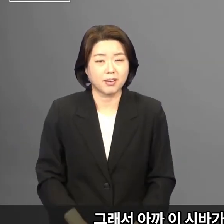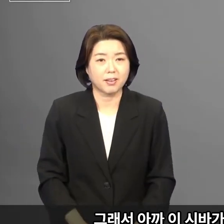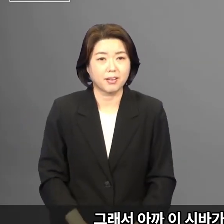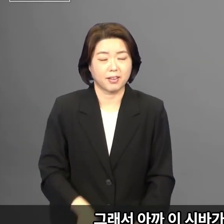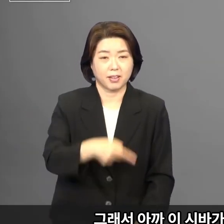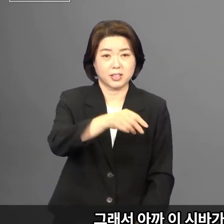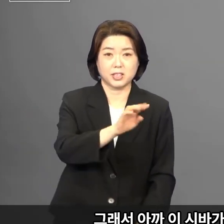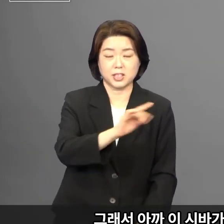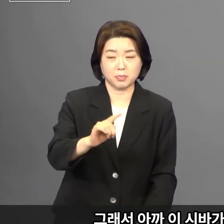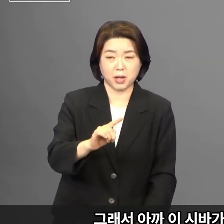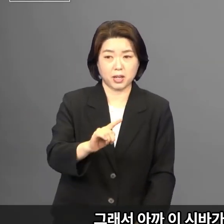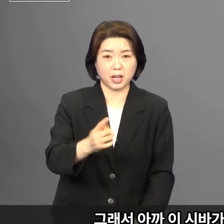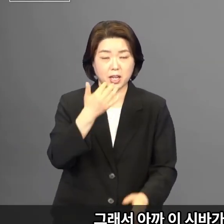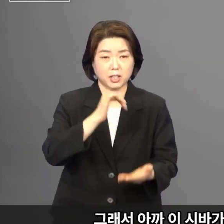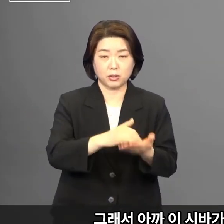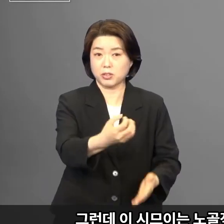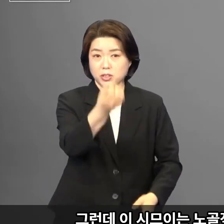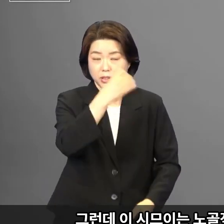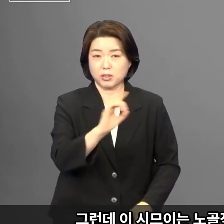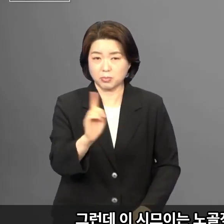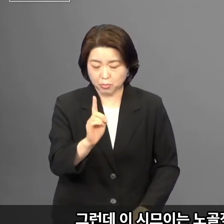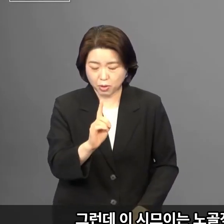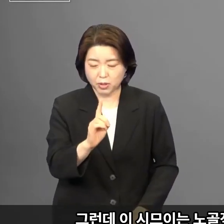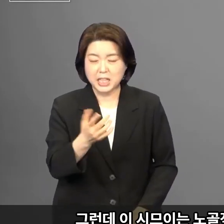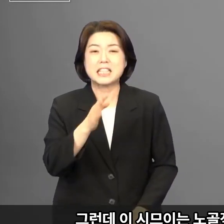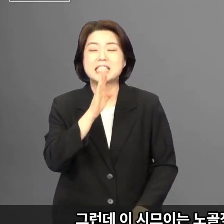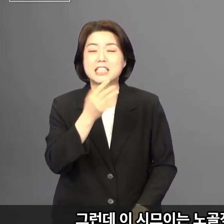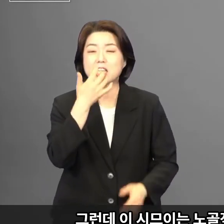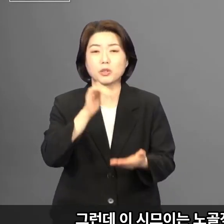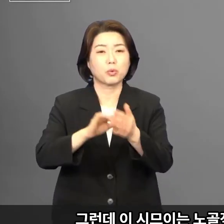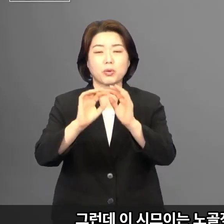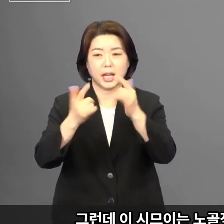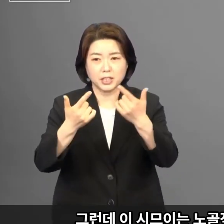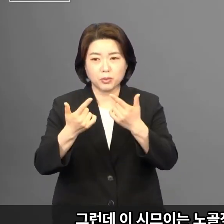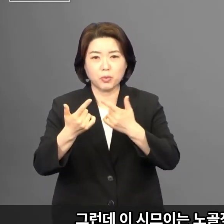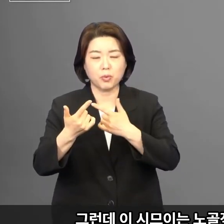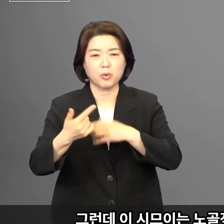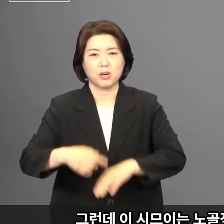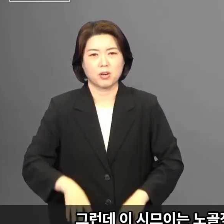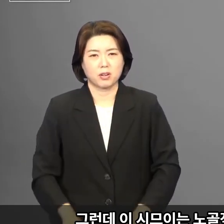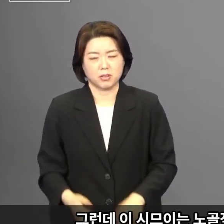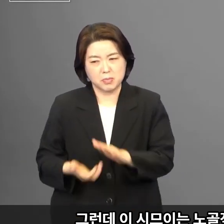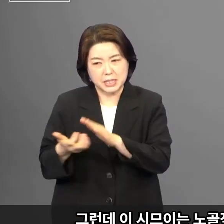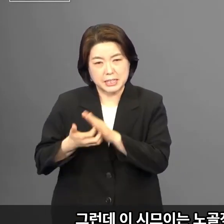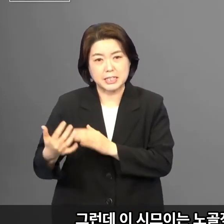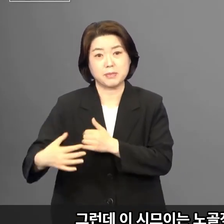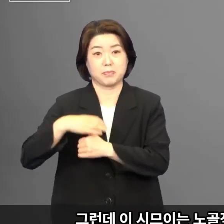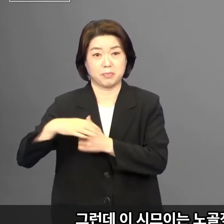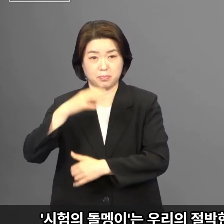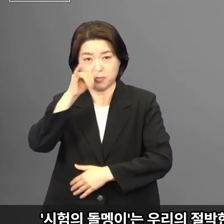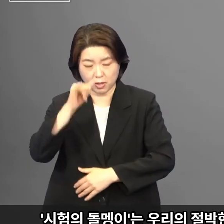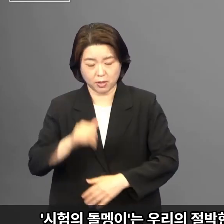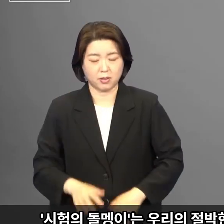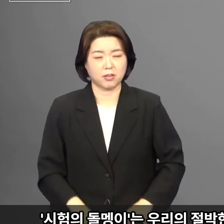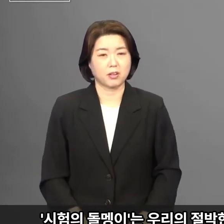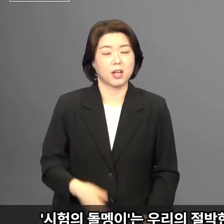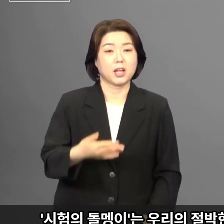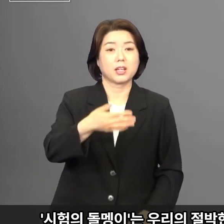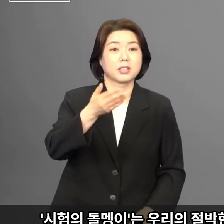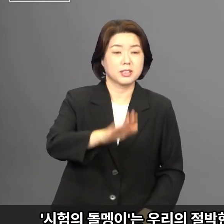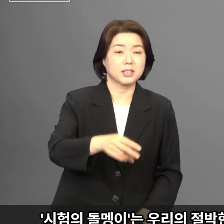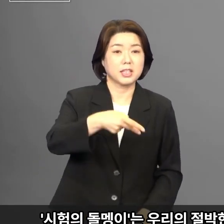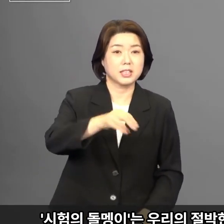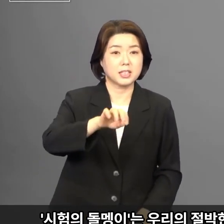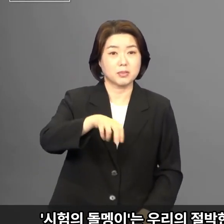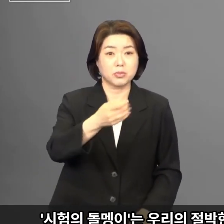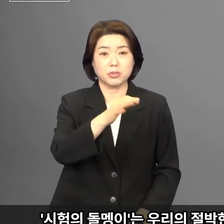시바가 던진 것은 시험의 돌멩이죠. 근데 이 시므이는 노골적인 심판의 돌멩이를 던집니다. 시험의